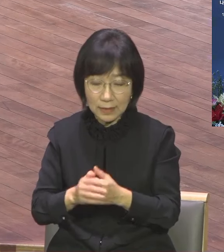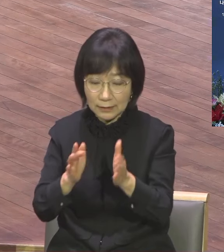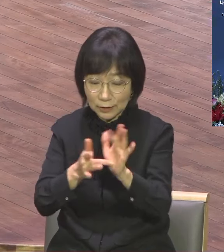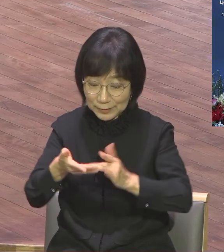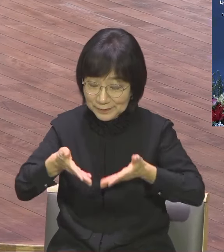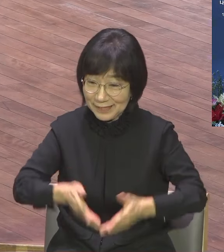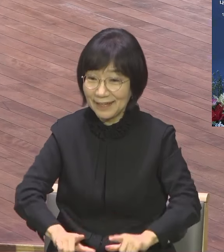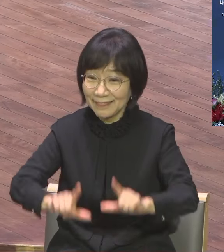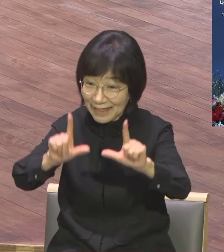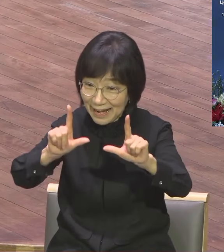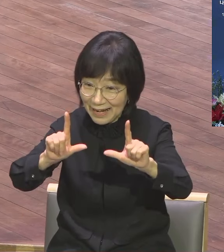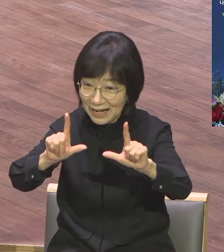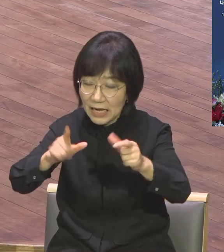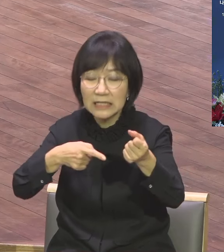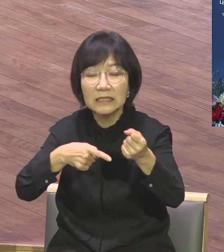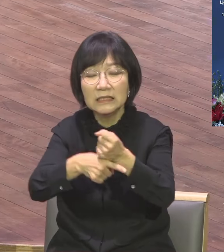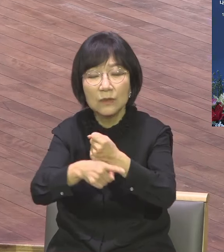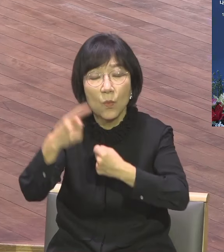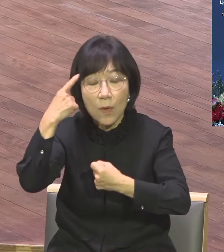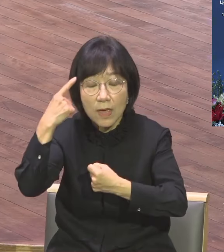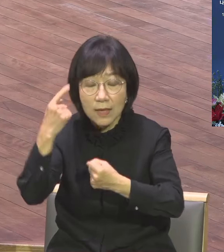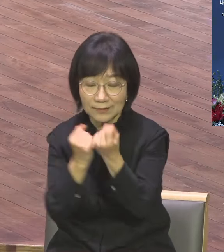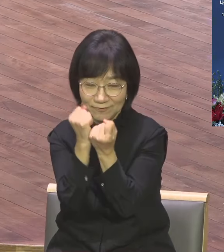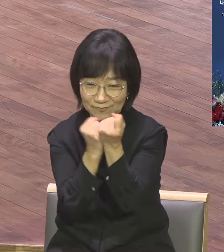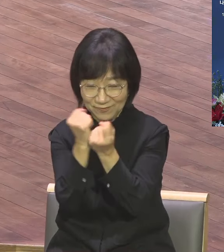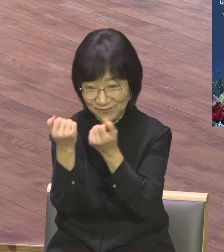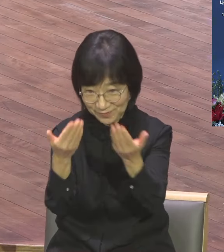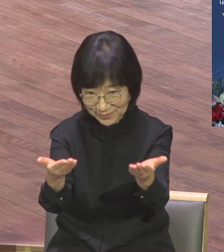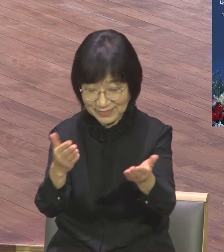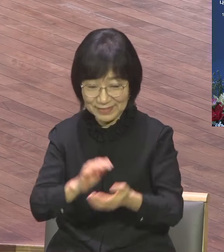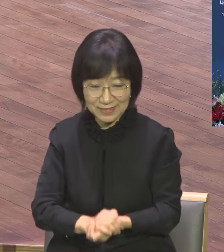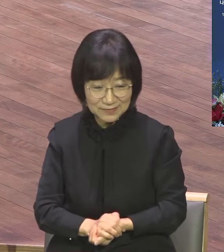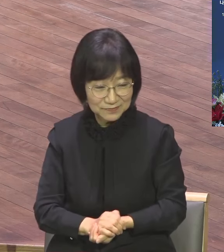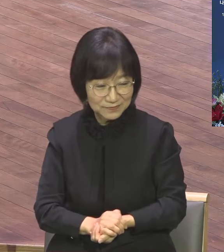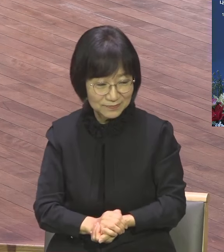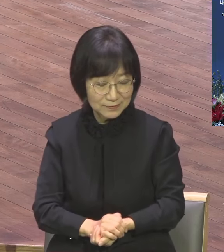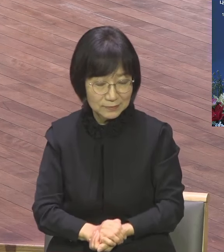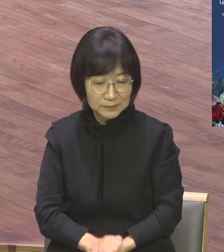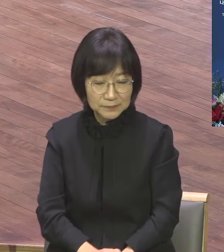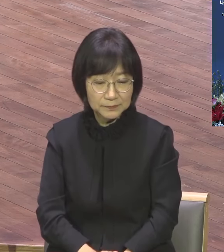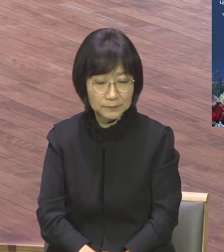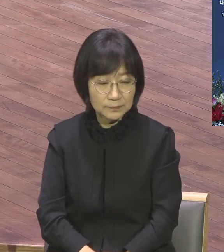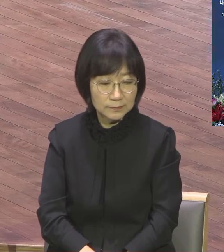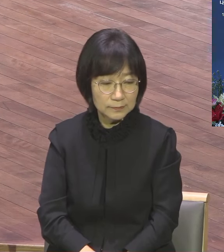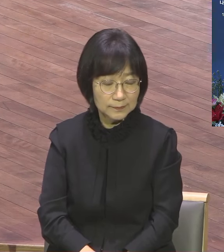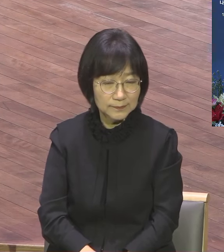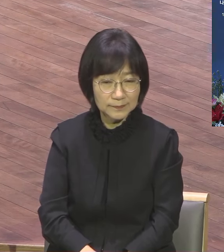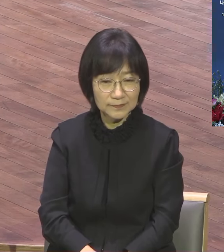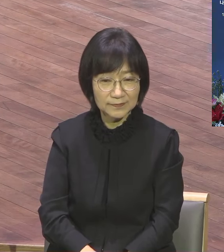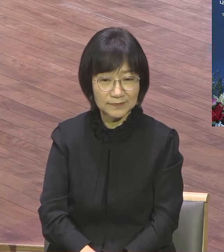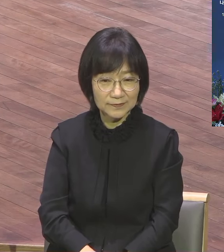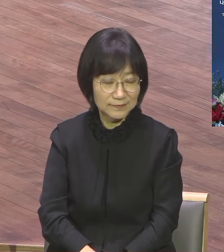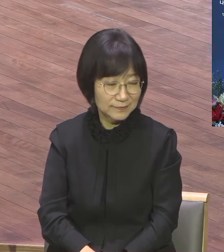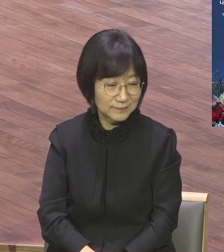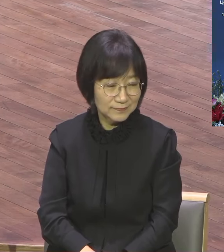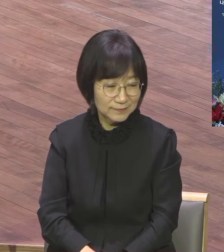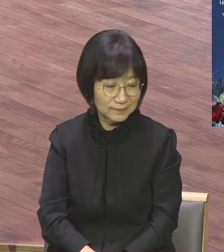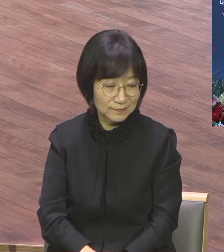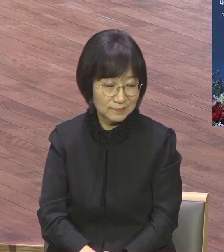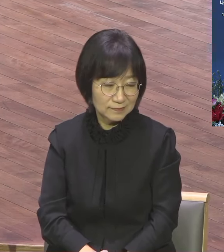설명하고 있는 거예요. 성탄이 있게 된 것은 한마디로